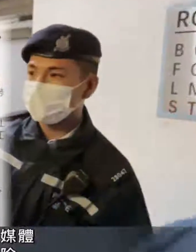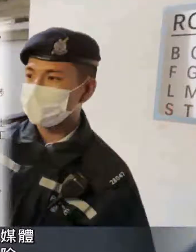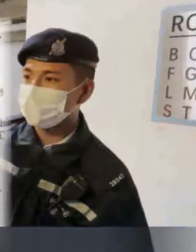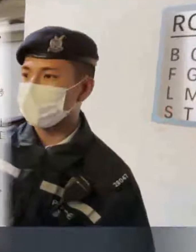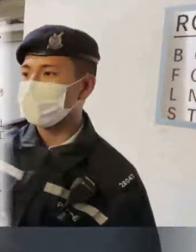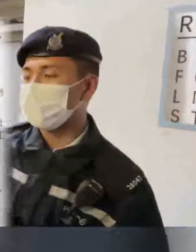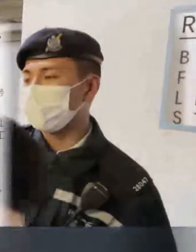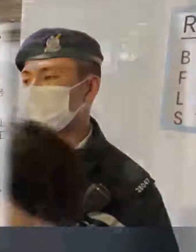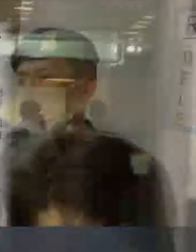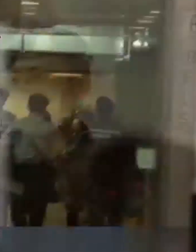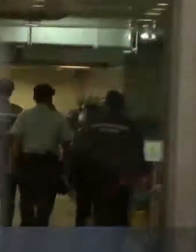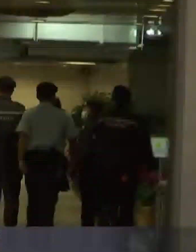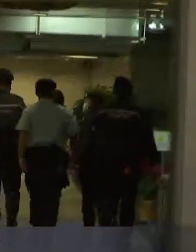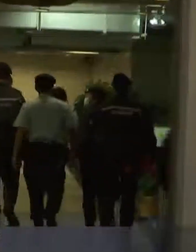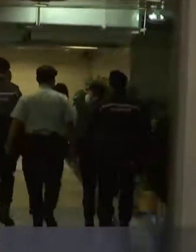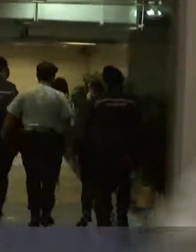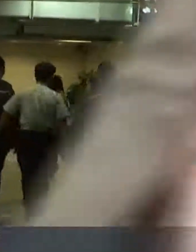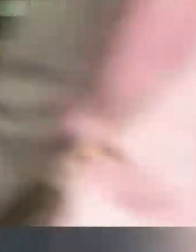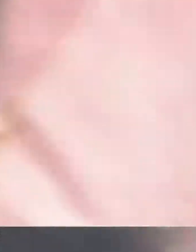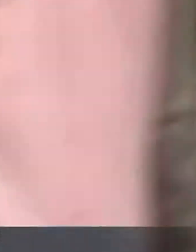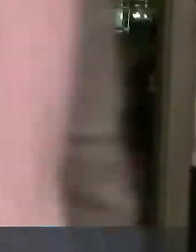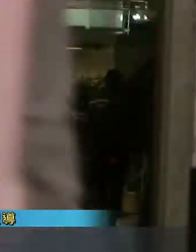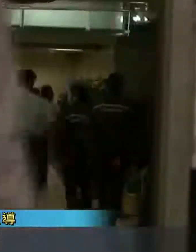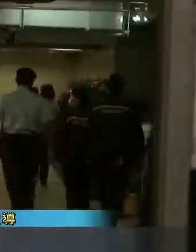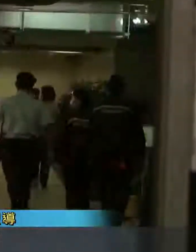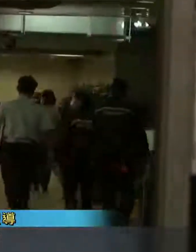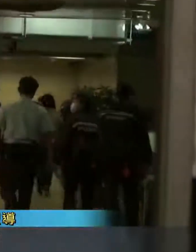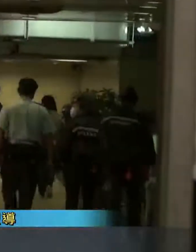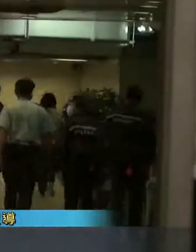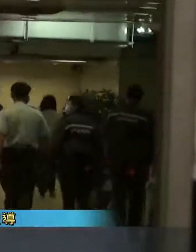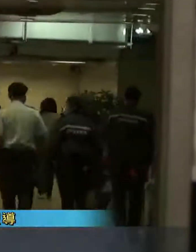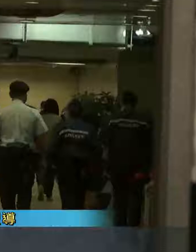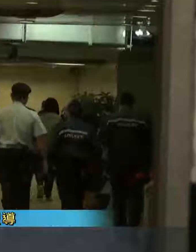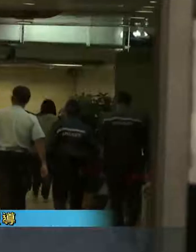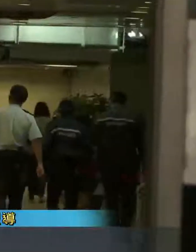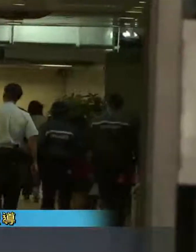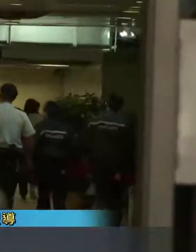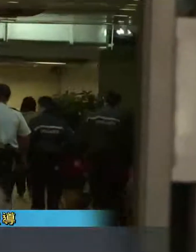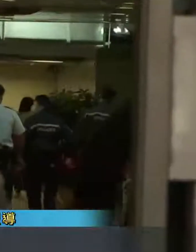并将移除。总编辑林少彤已请辞，已遣散所有员工。记者黄杰、谢振林台报道。